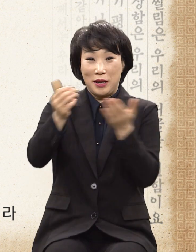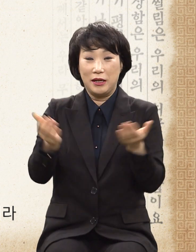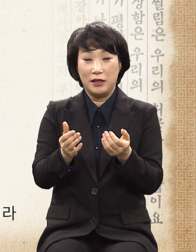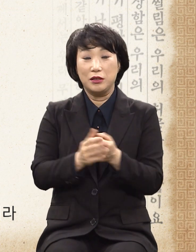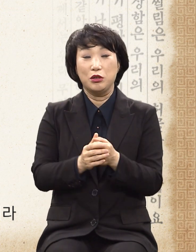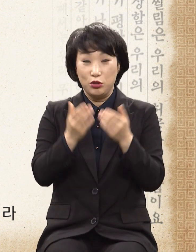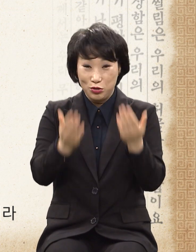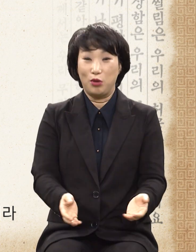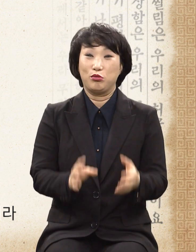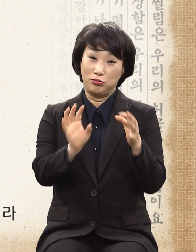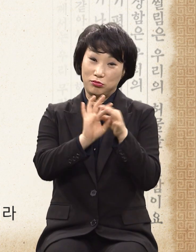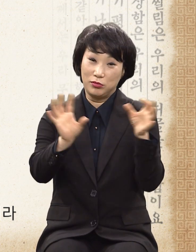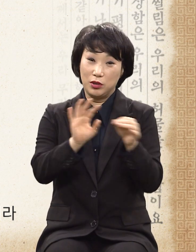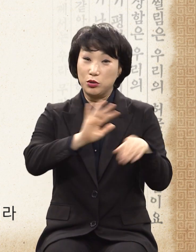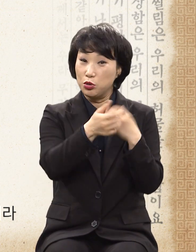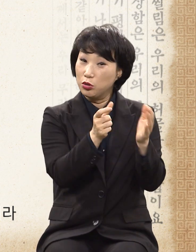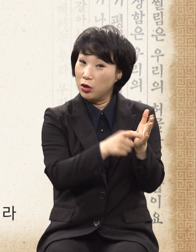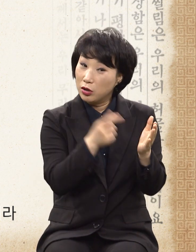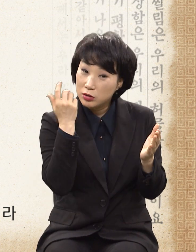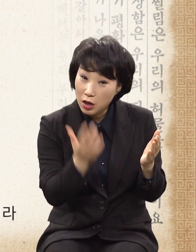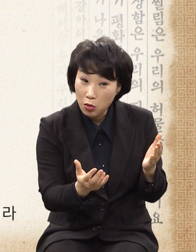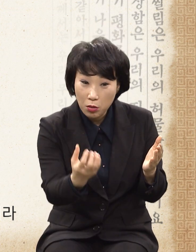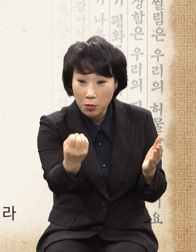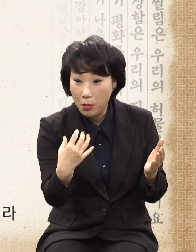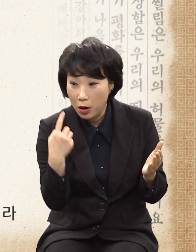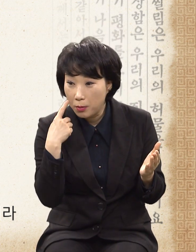있나 말 좀 해봐라. 응?